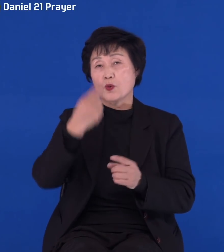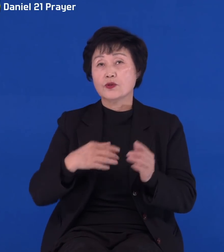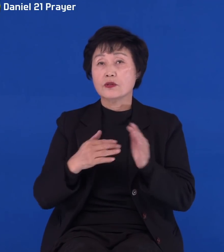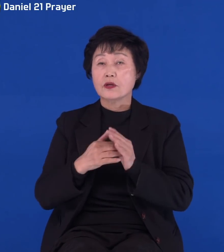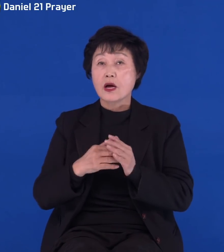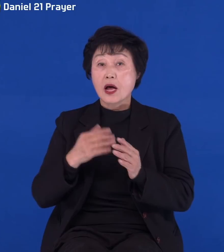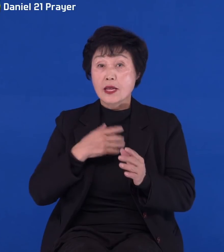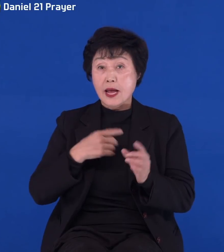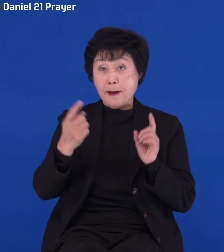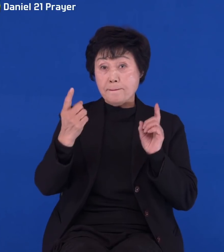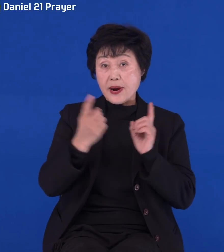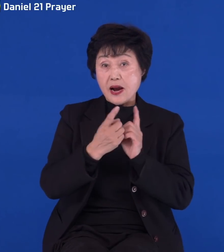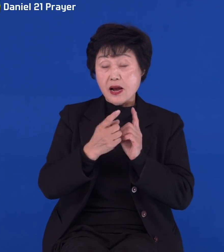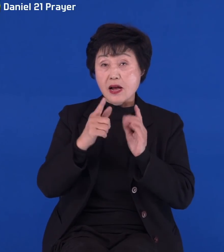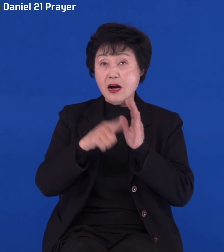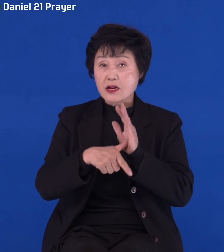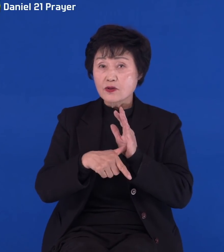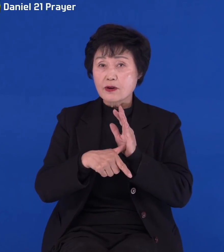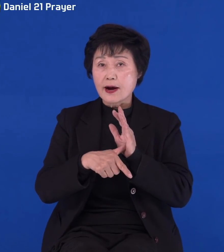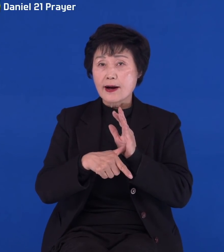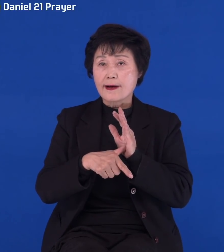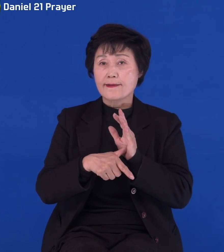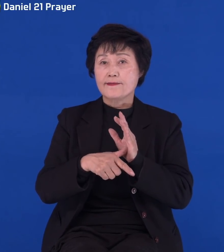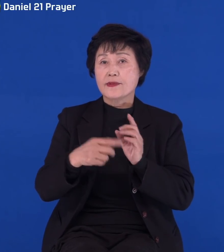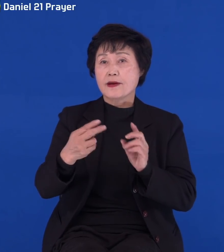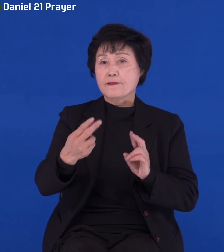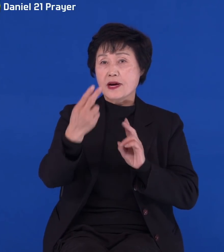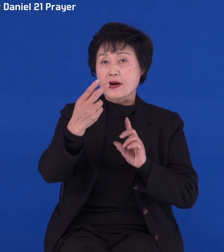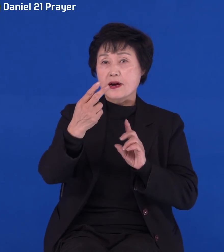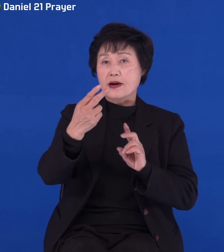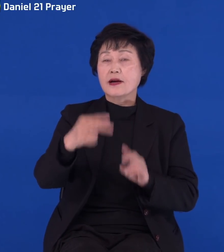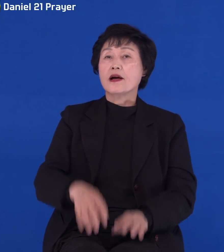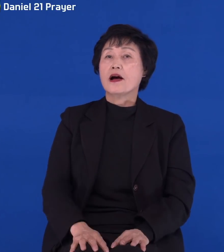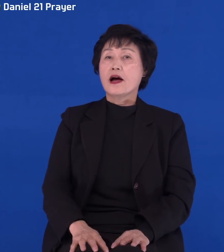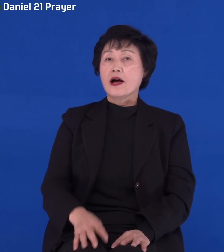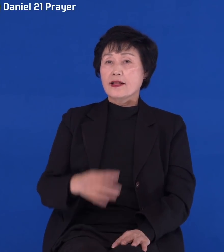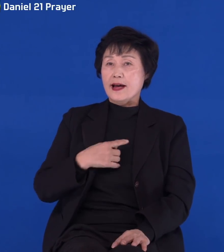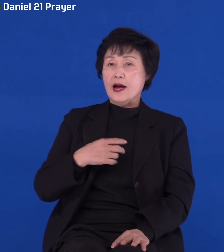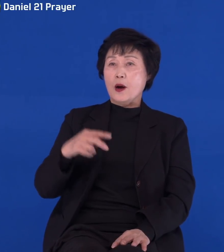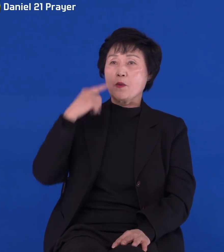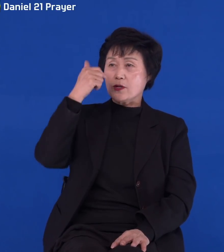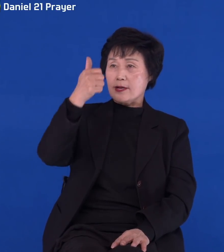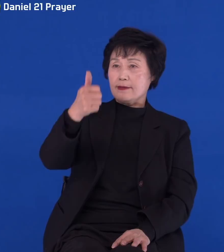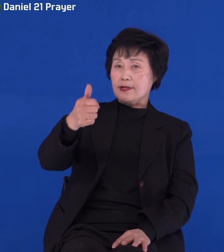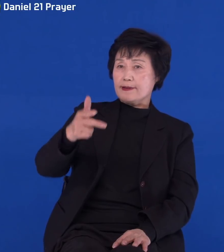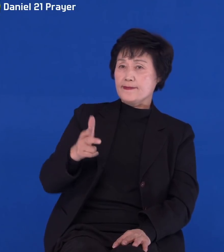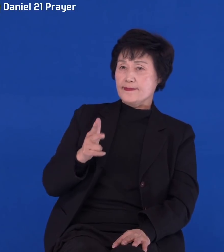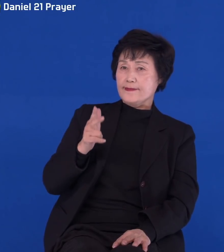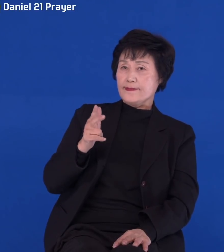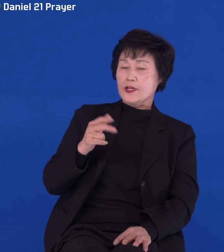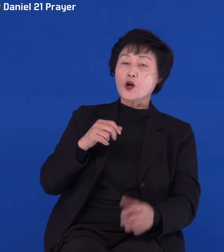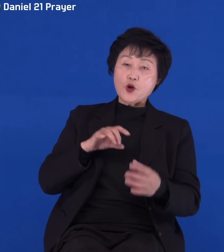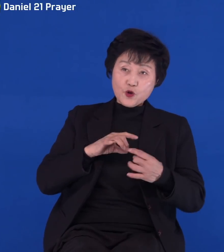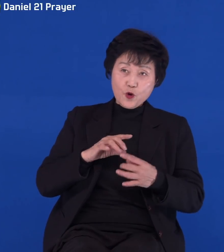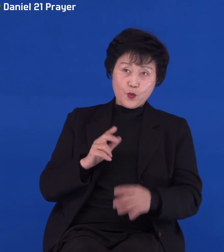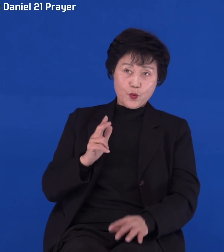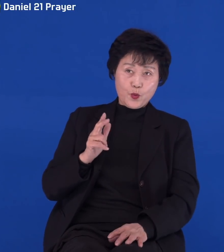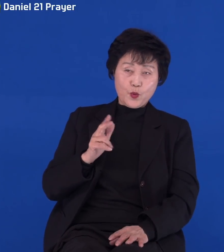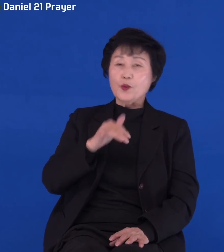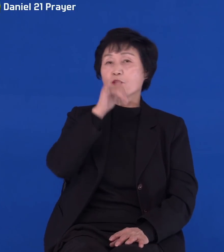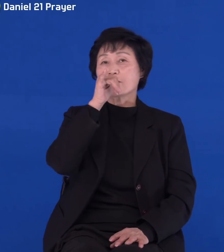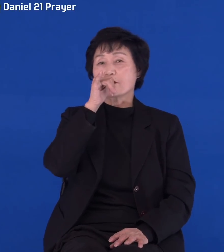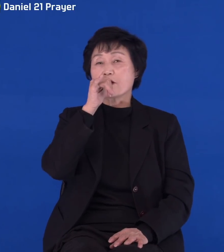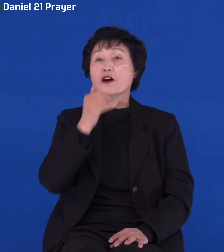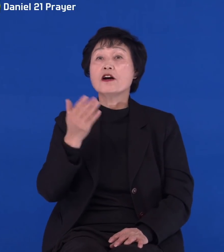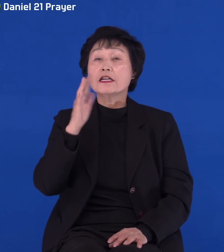저는 말 한마디만 해봐라, 너 죽고 나 죽어 보자. 저도 제 목사지만 이런 놈 만날까 봐 정말 두렵습니다. 그런데 주님은 신실하셔서